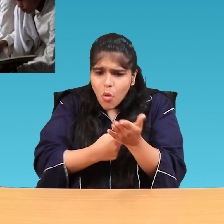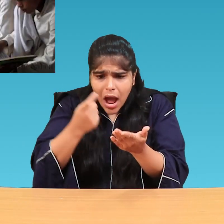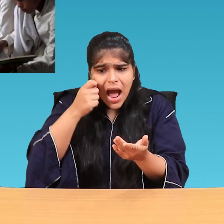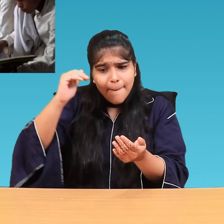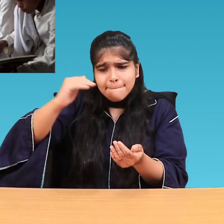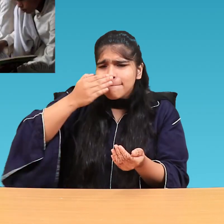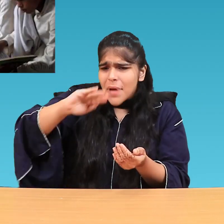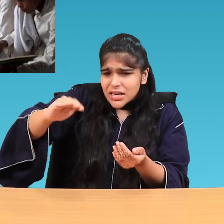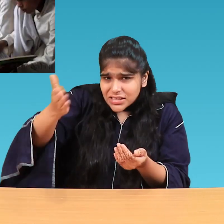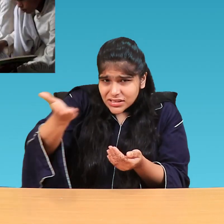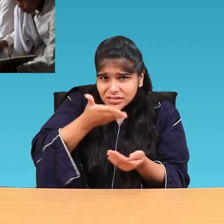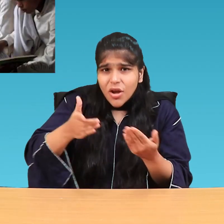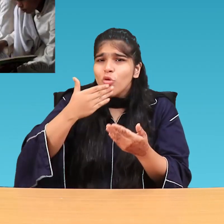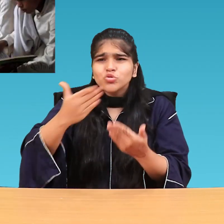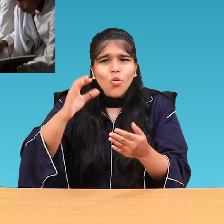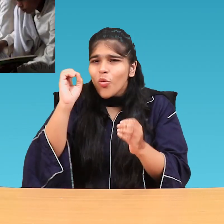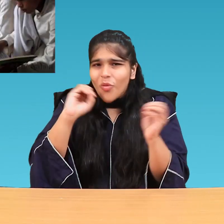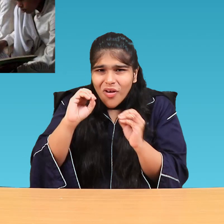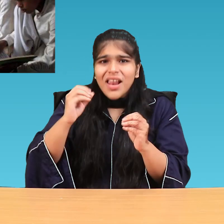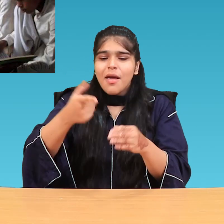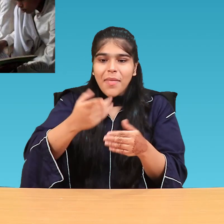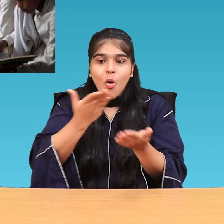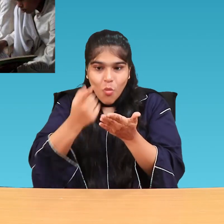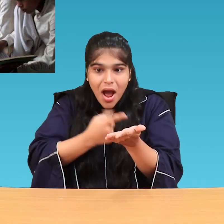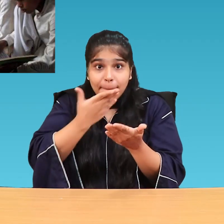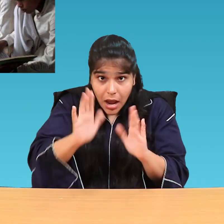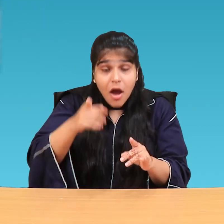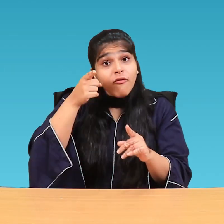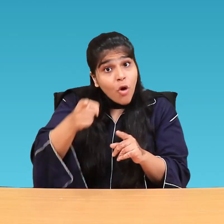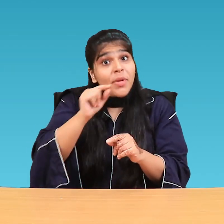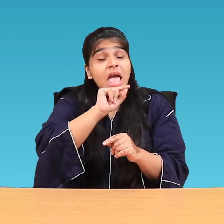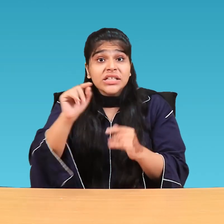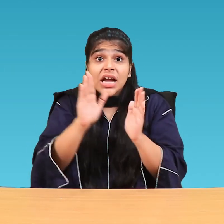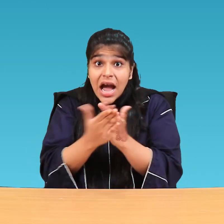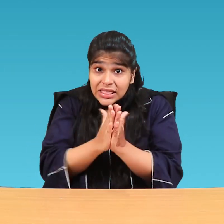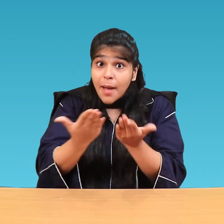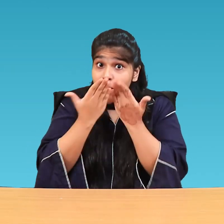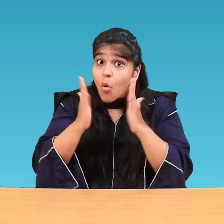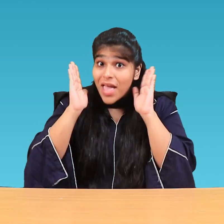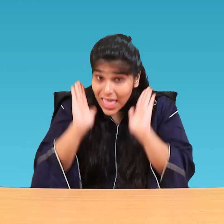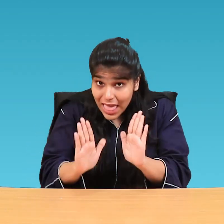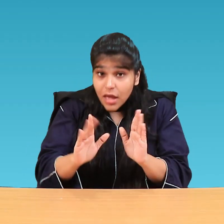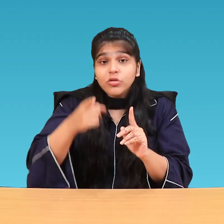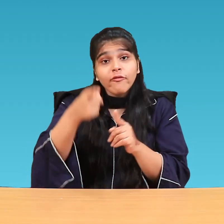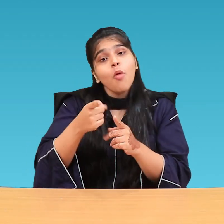कि स्कूल जाने के बजाय मदरसा जा रहा है, अगर वो भी इंग्लिश की किताब पढ़ रहा है तो महंगे